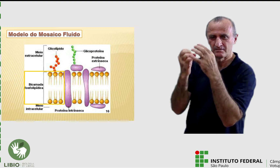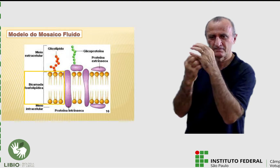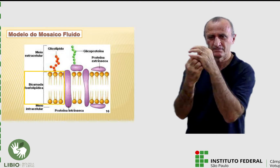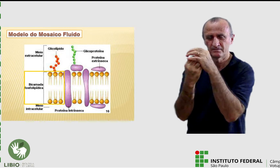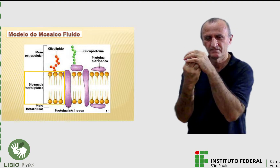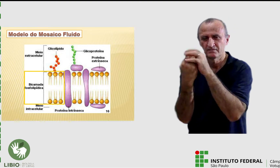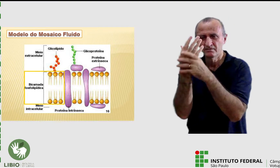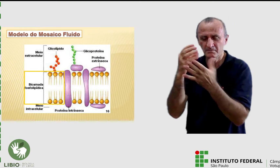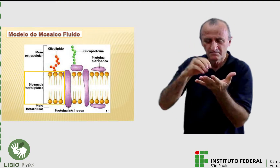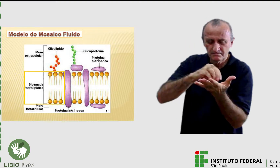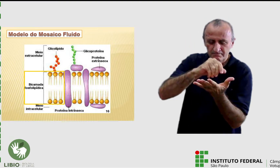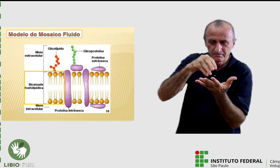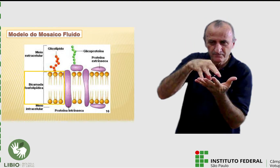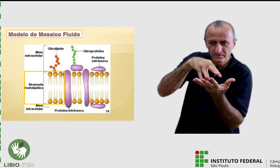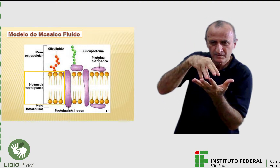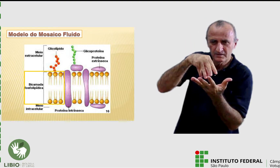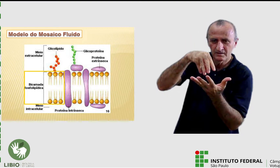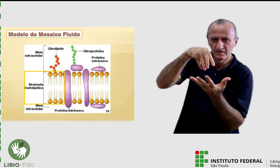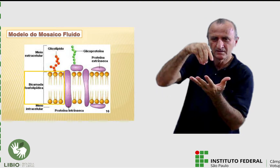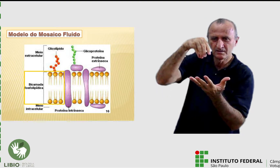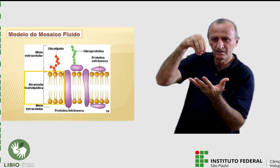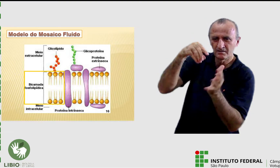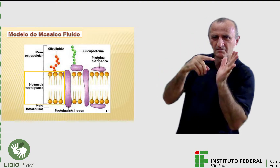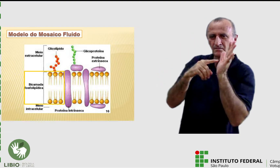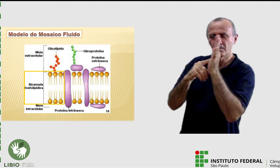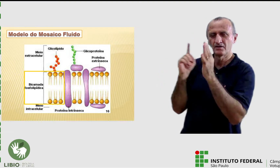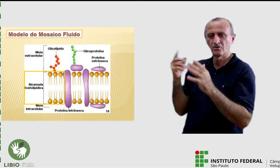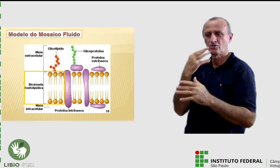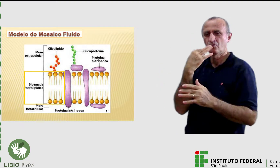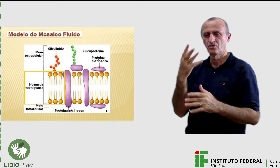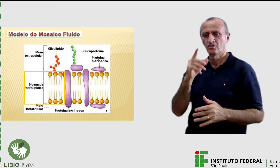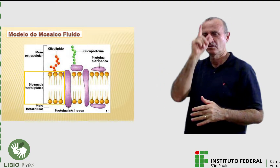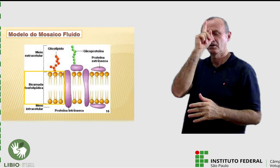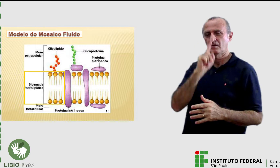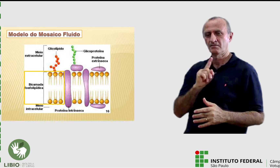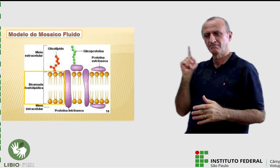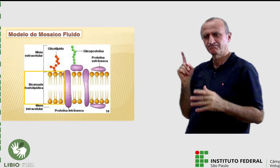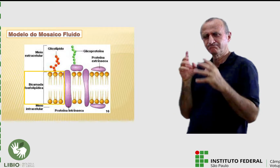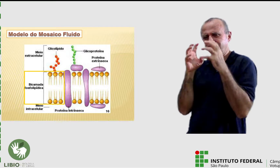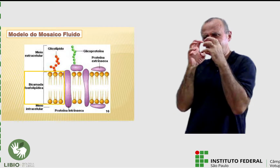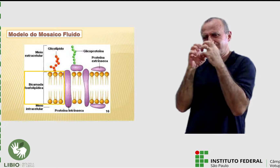de fosfolipídios, representados pela cor amarelo escuro.